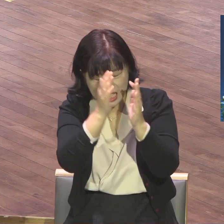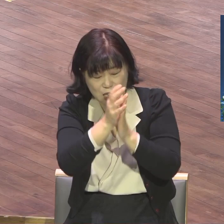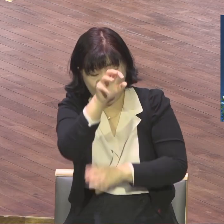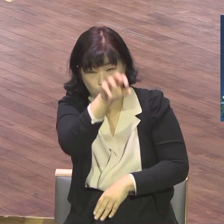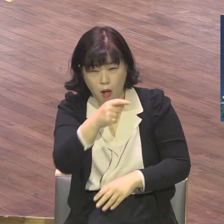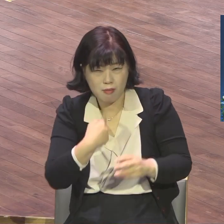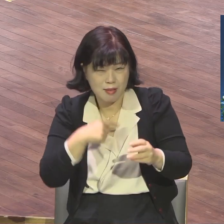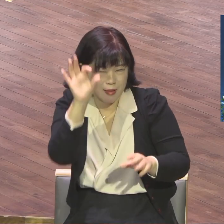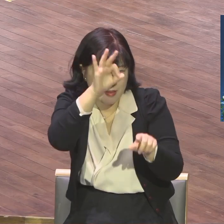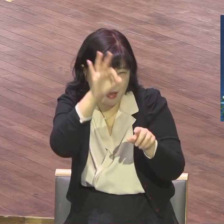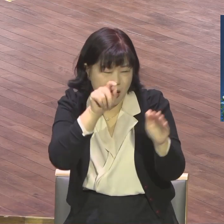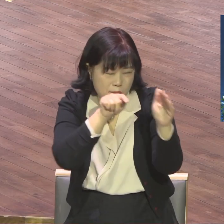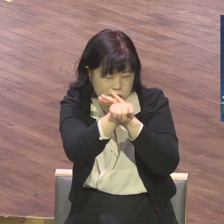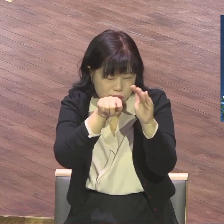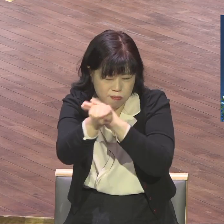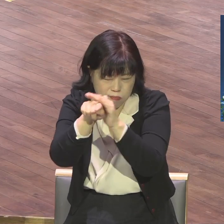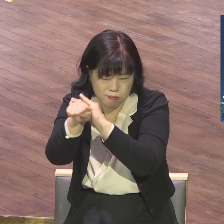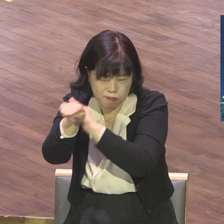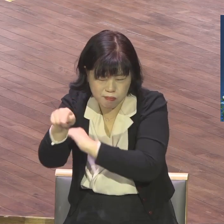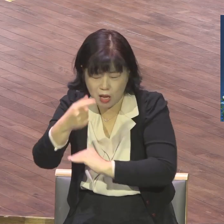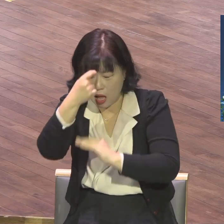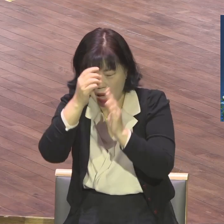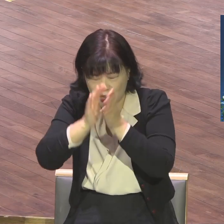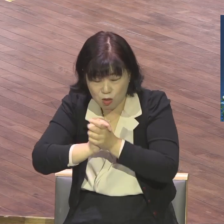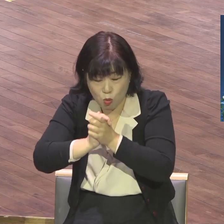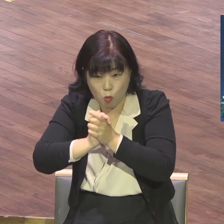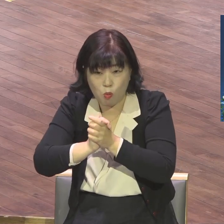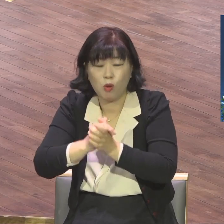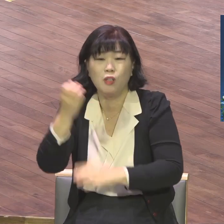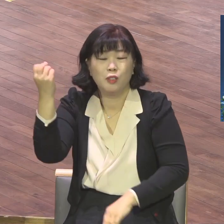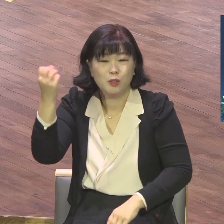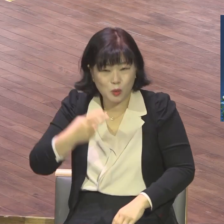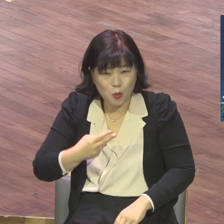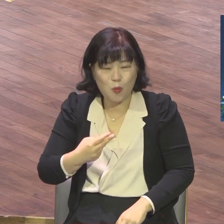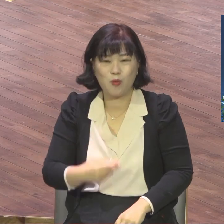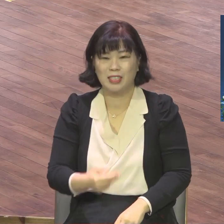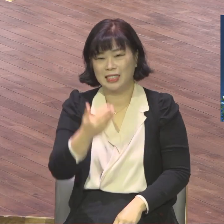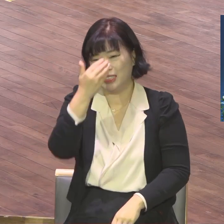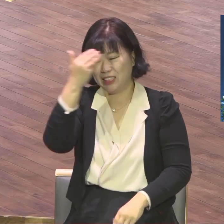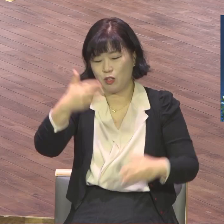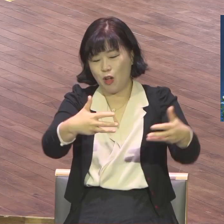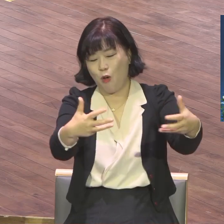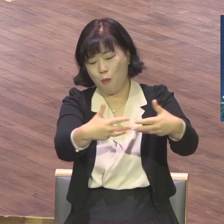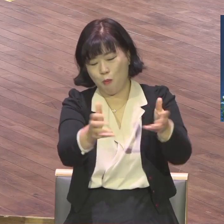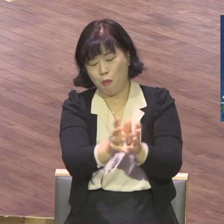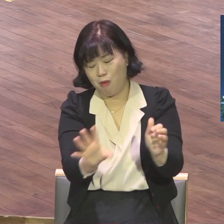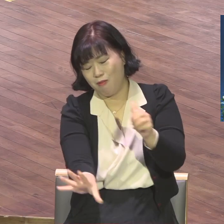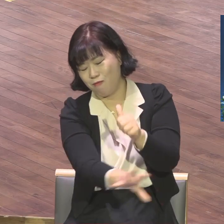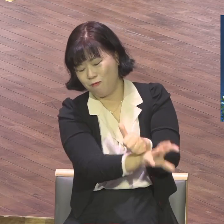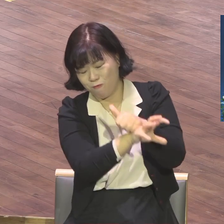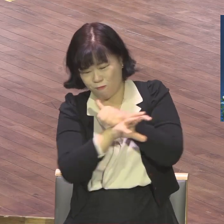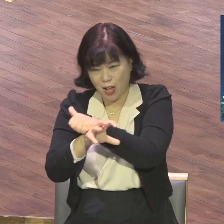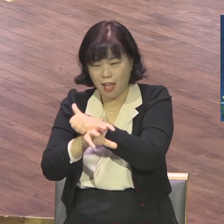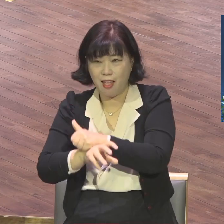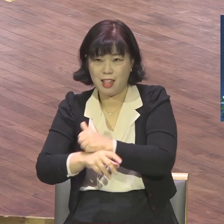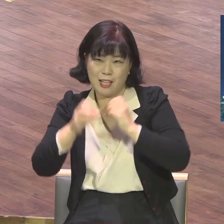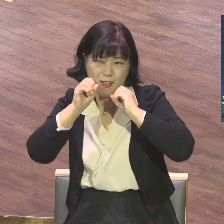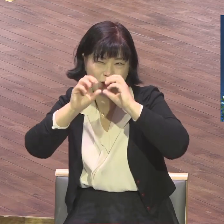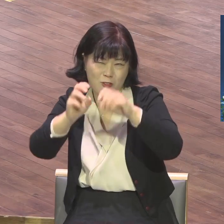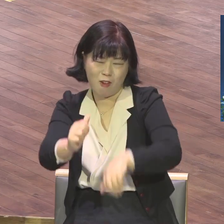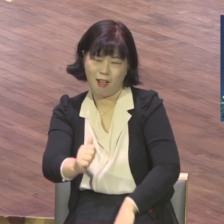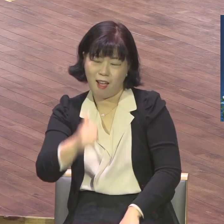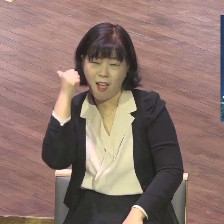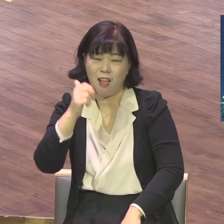혼자서 몸부림치면서 청년들 수백 명 데리고 뒤집어 운동을 해본 적이 있냐고. 여러분 하나님께서요 그